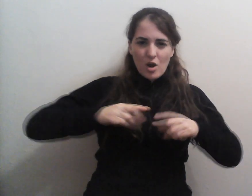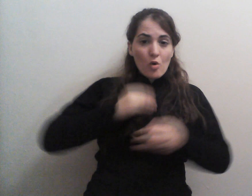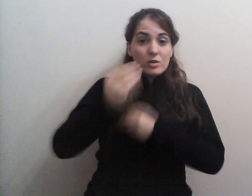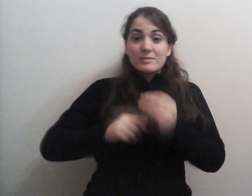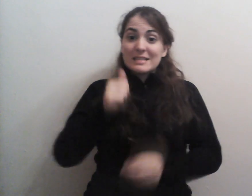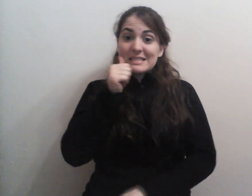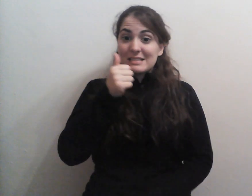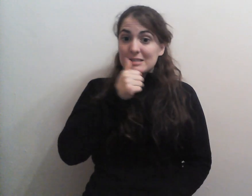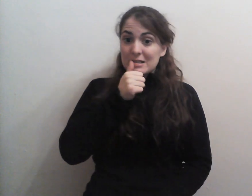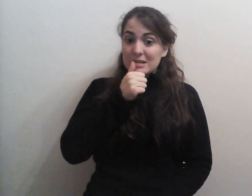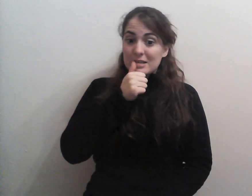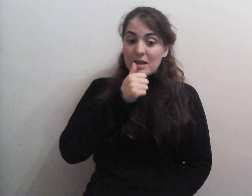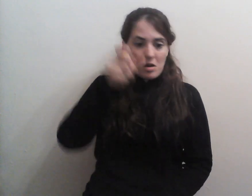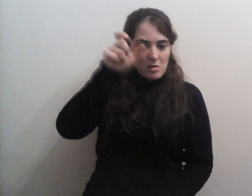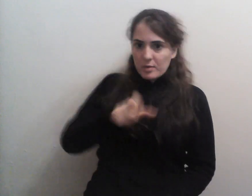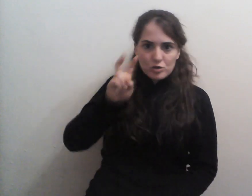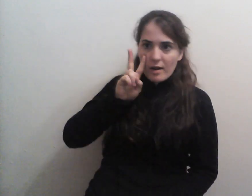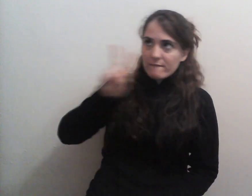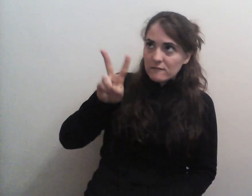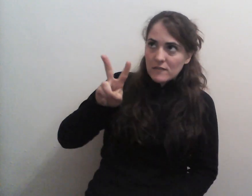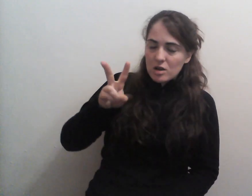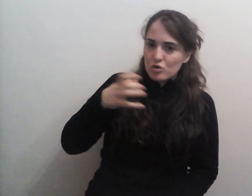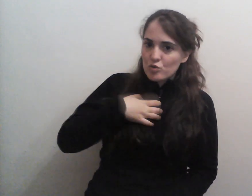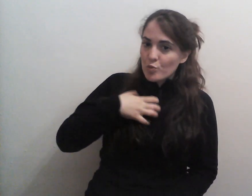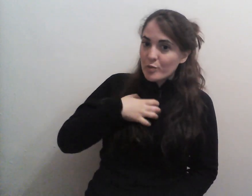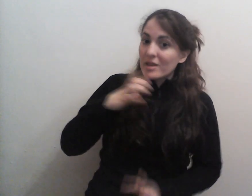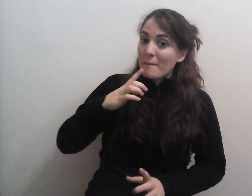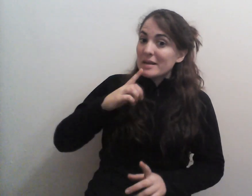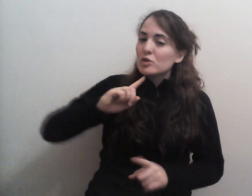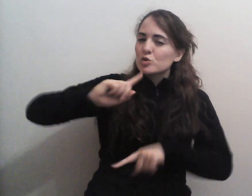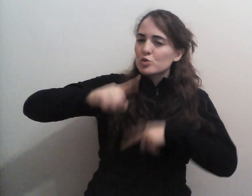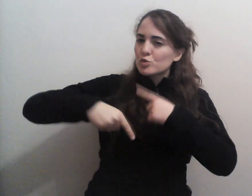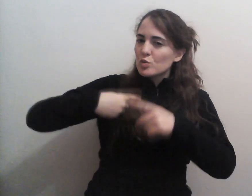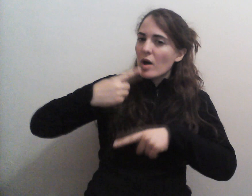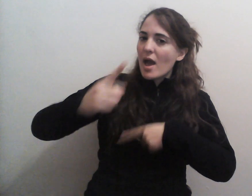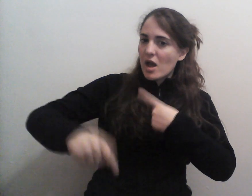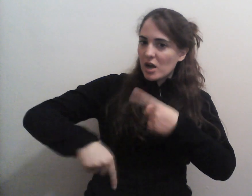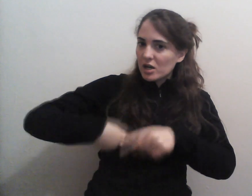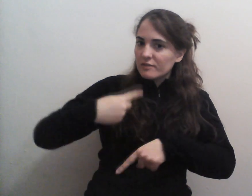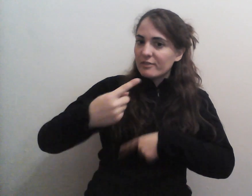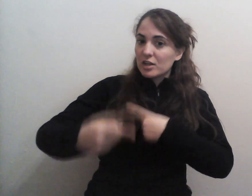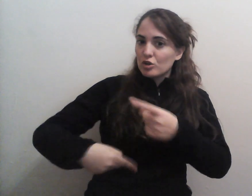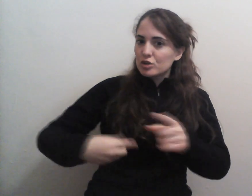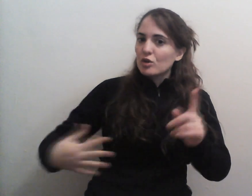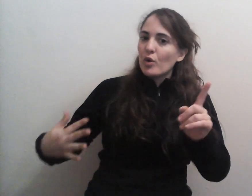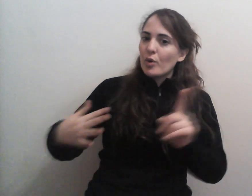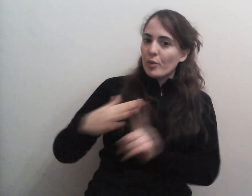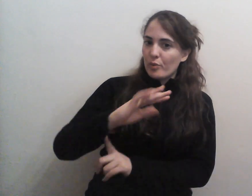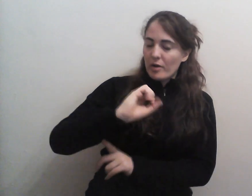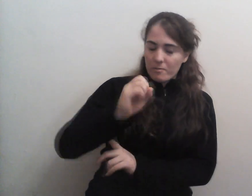que nunca es percibida directamente por el hombre. Solamente se puede conocer por sus efectos. Entonces,